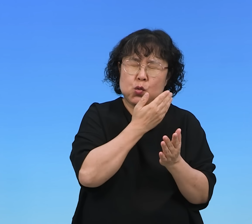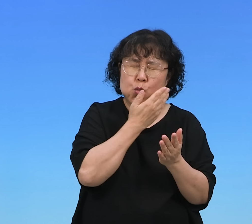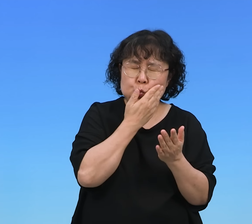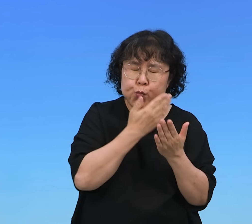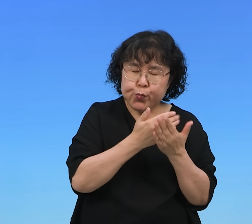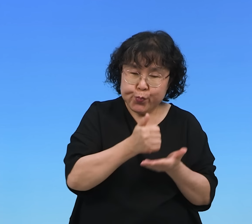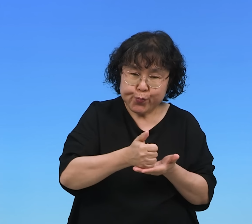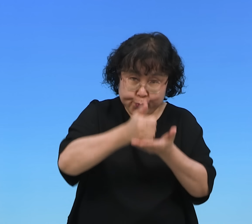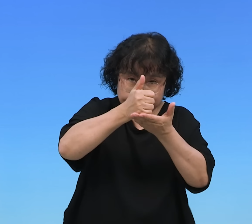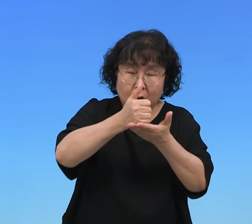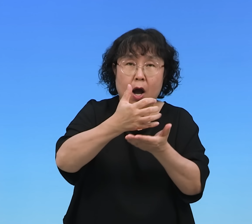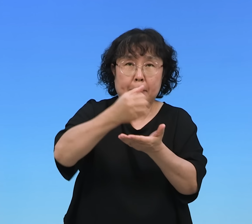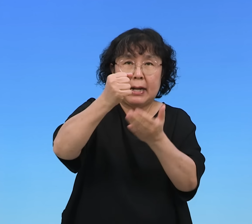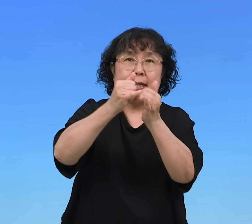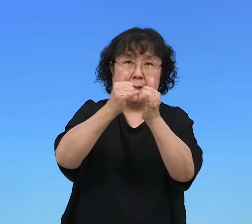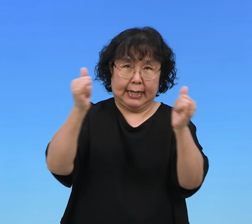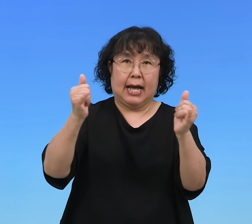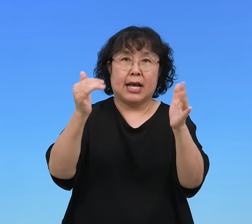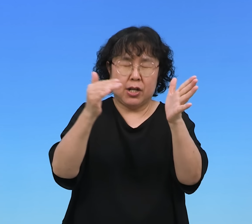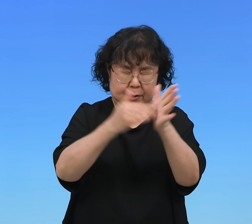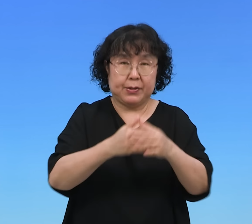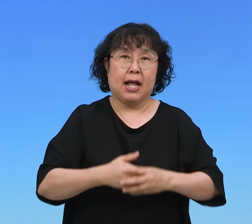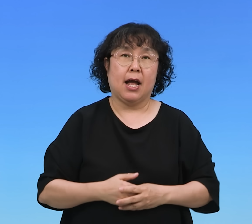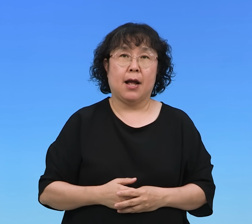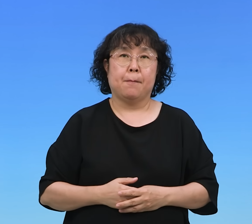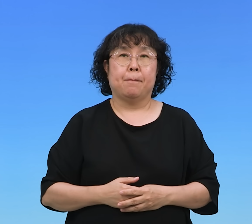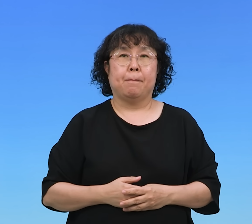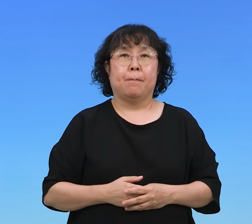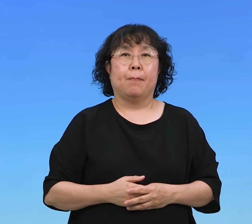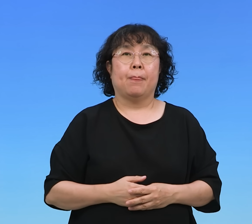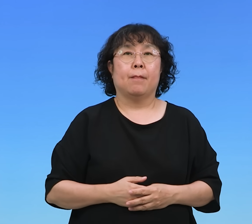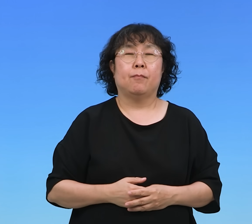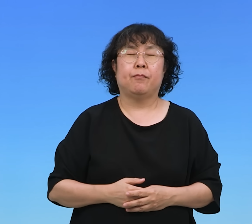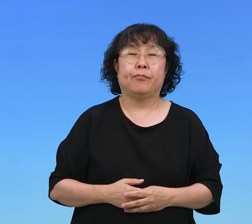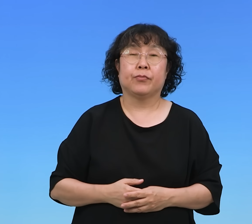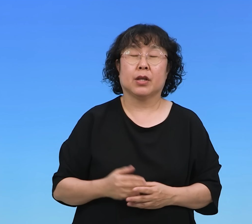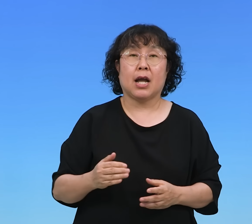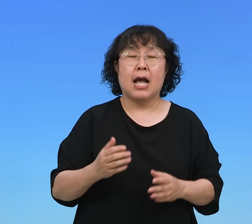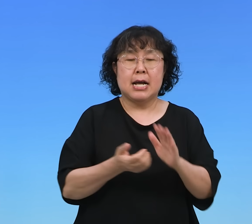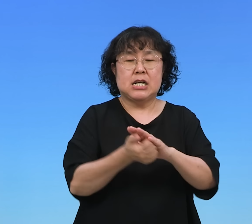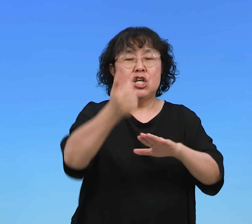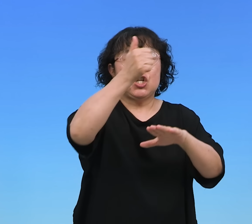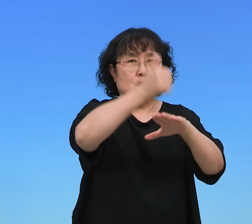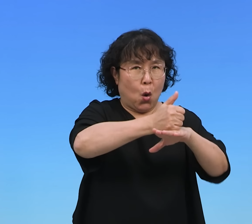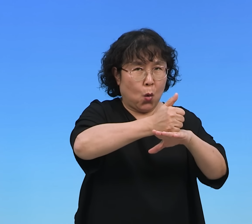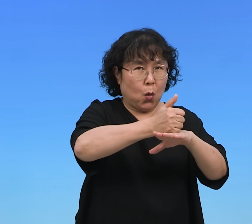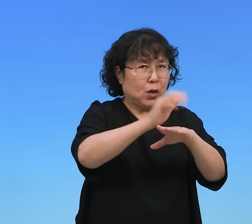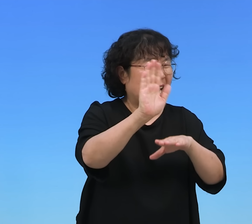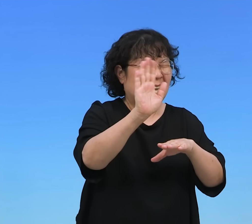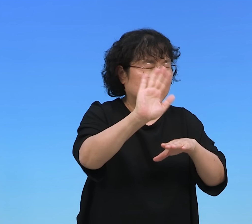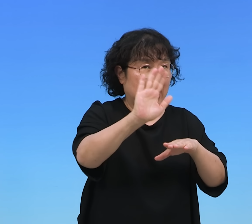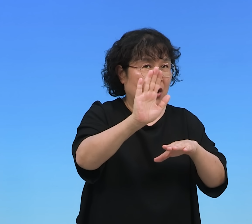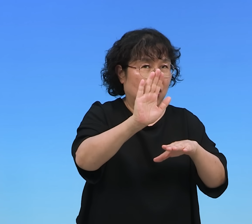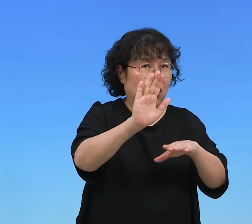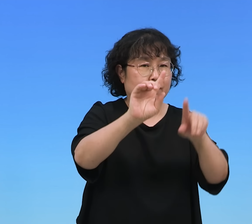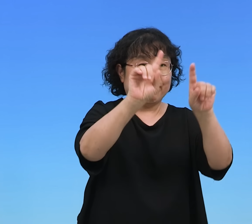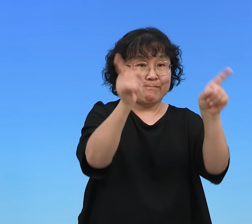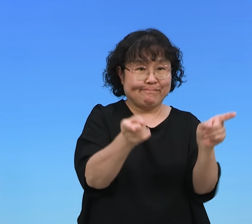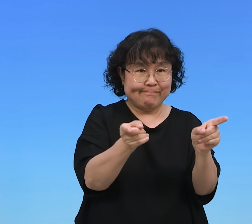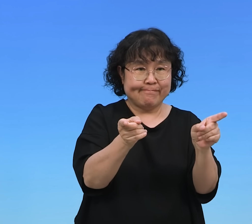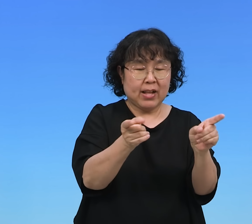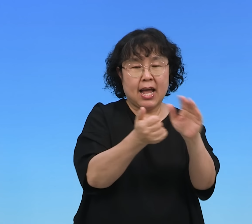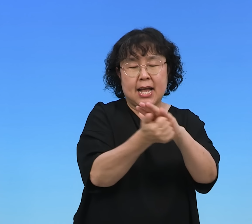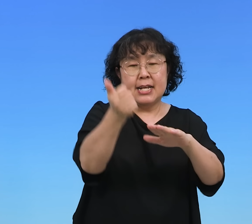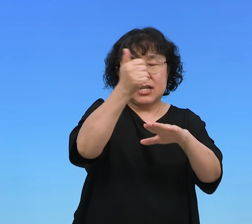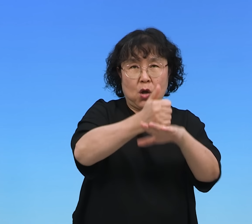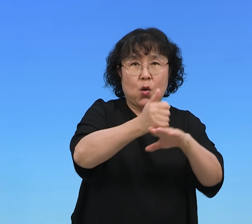우리는 추구하는 게 달라요. 제가 굳이 1번 대지에 관로하고 성공이 아니라를 왜 넣었겠습니까? 추구하는